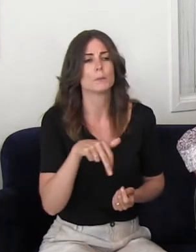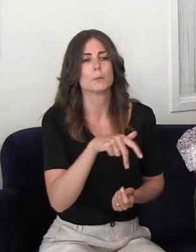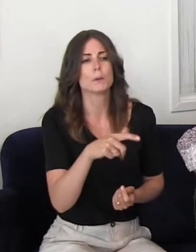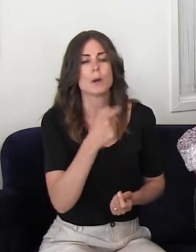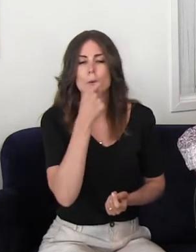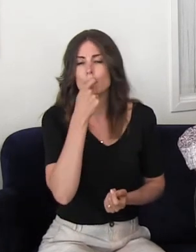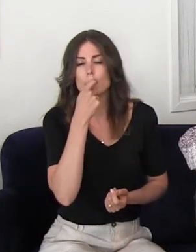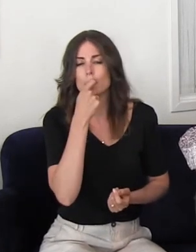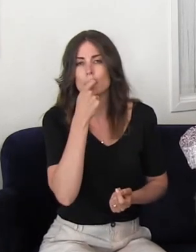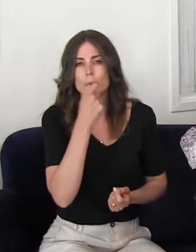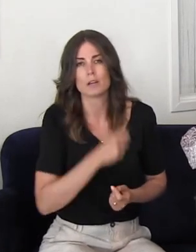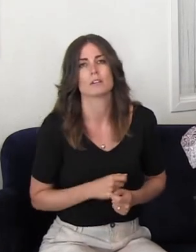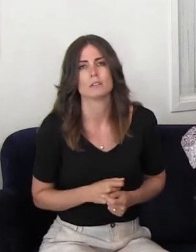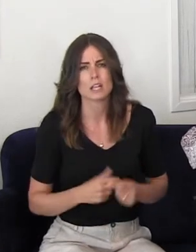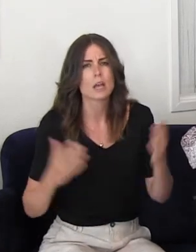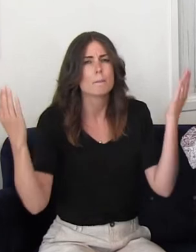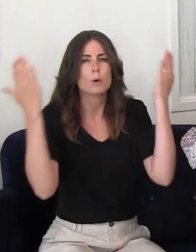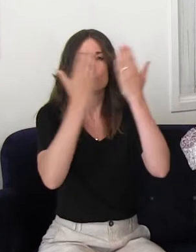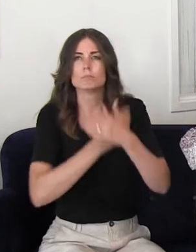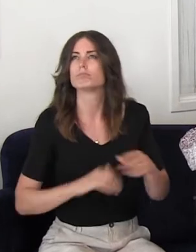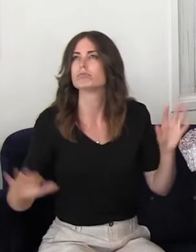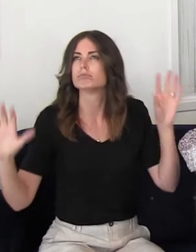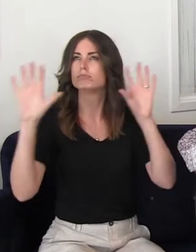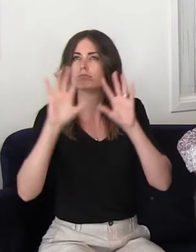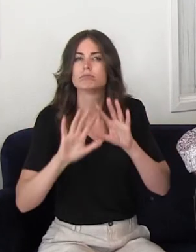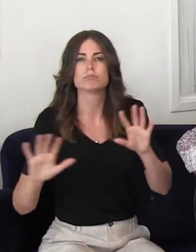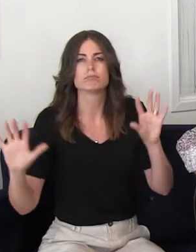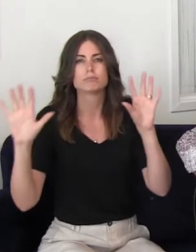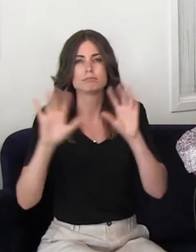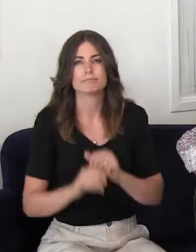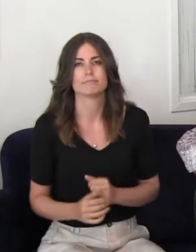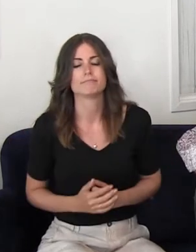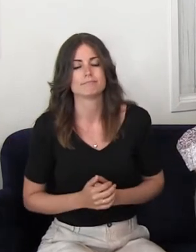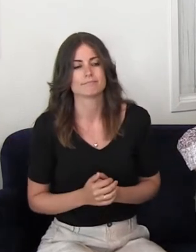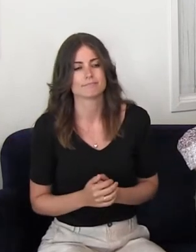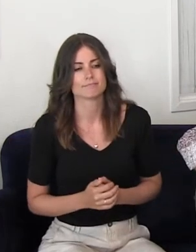på väg någonstans. Och det är mörkt och det är natt.